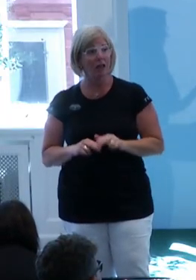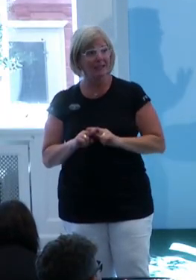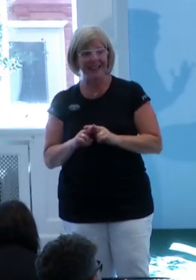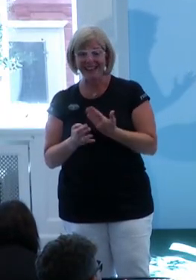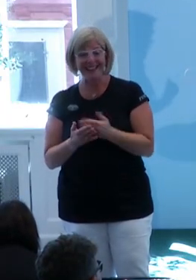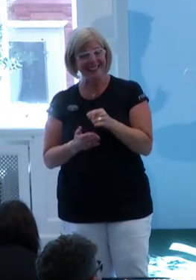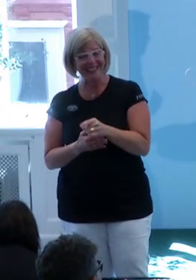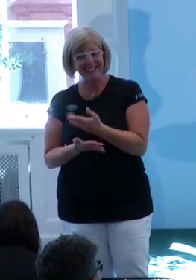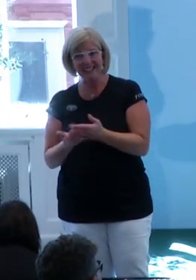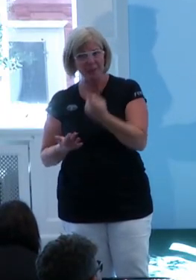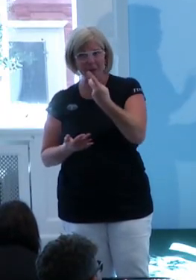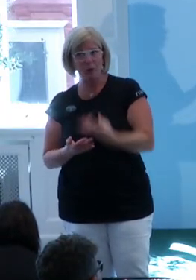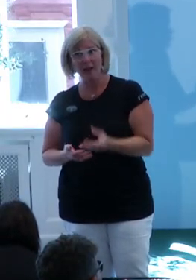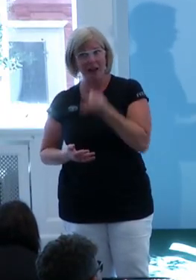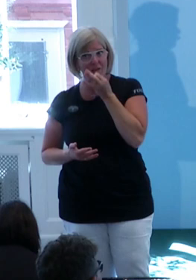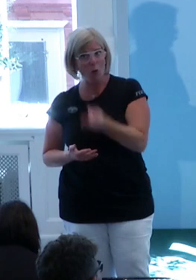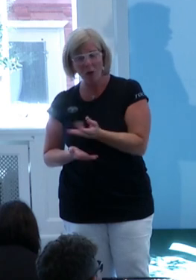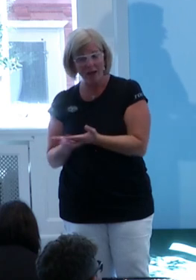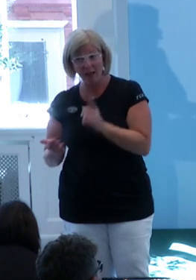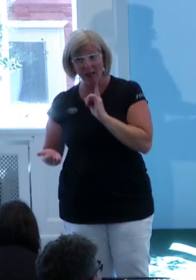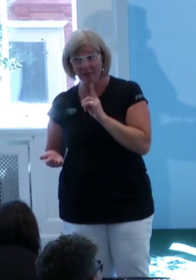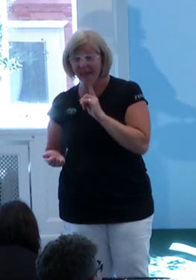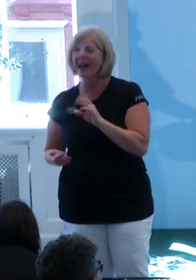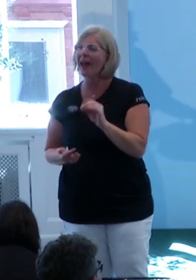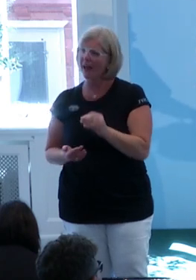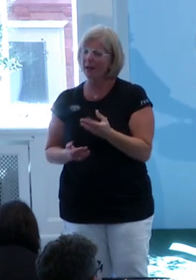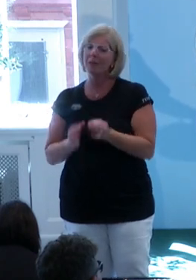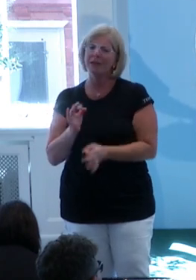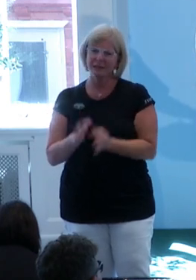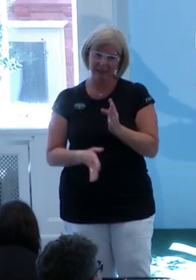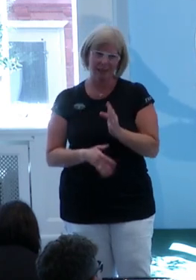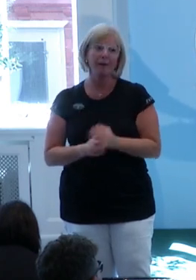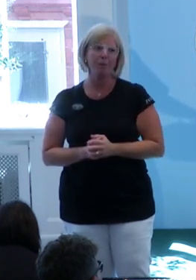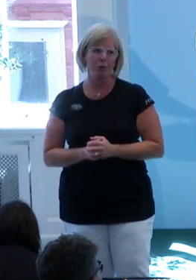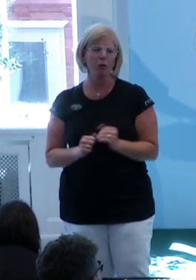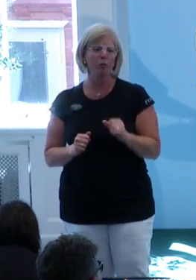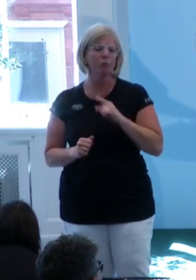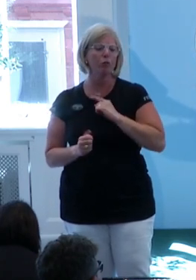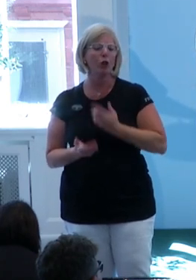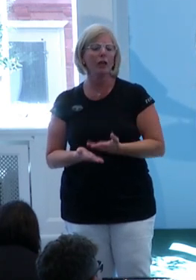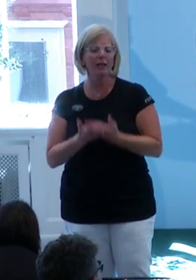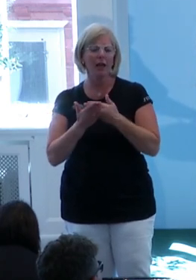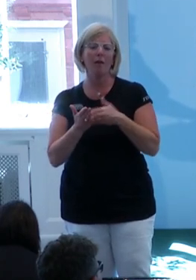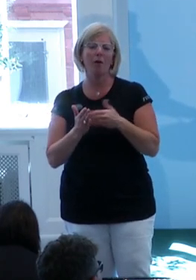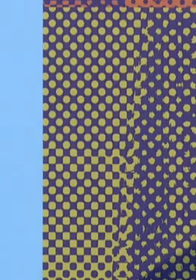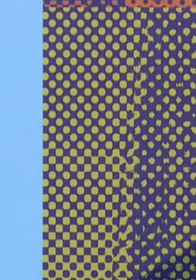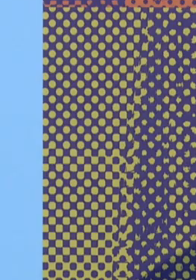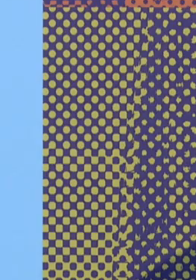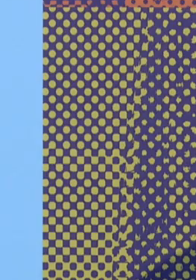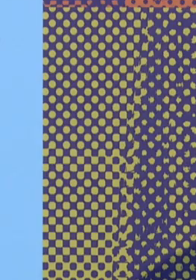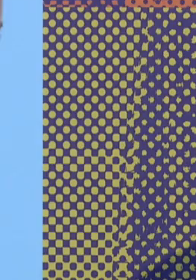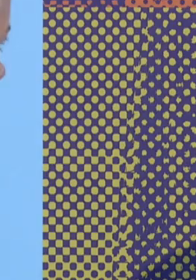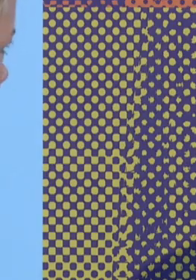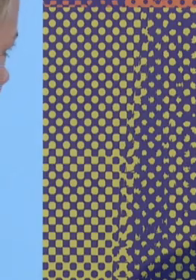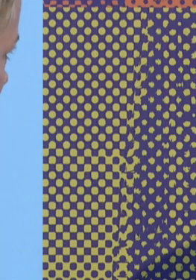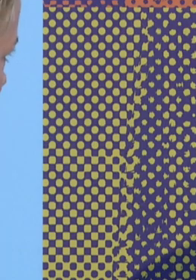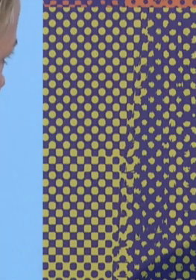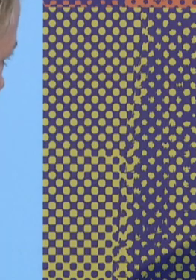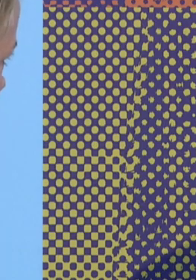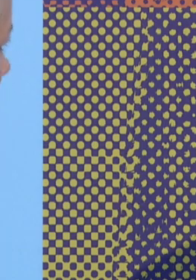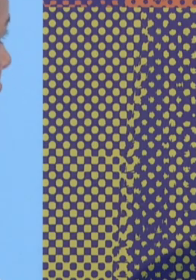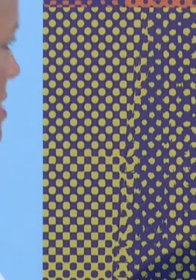prioriterad fråga alltid, utan ja, bilisterna ska fram. Och där har vi också haft stor hjälp med vårt projekt kring